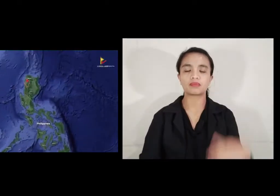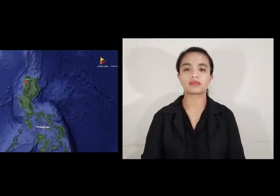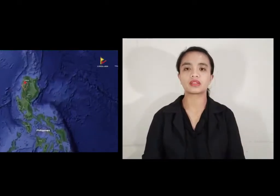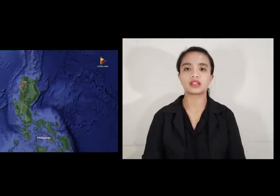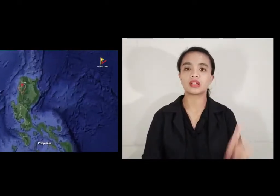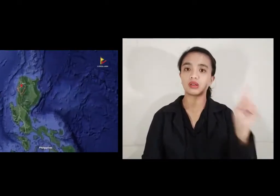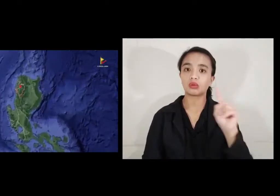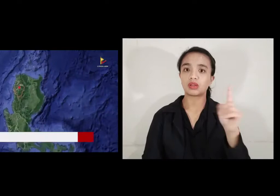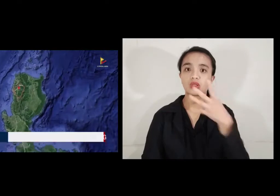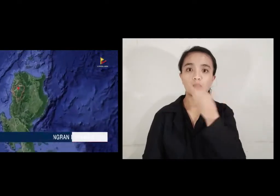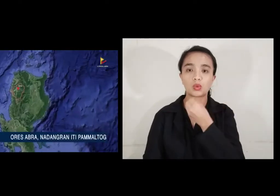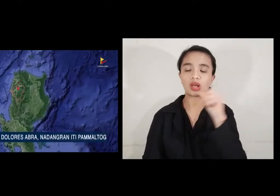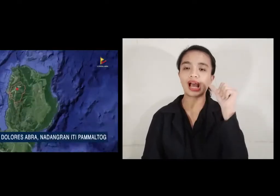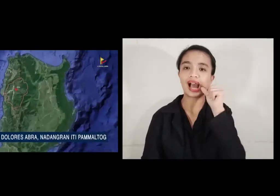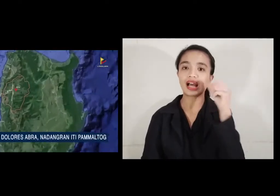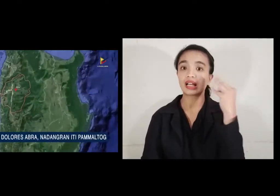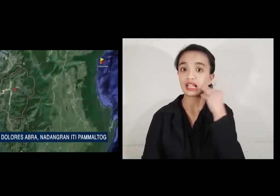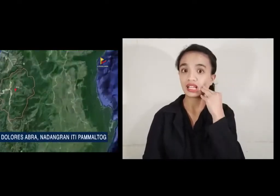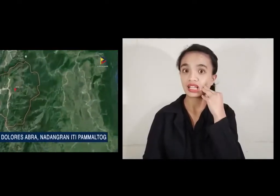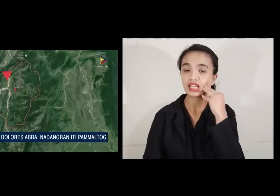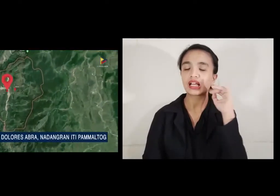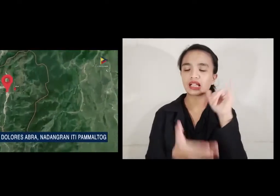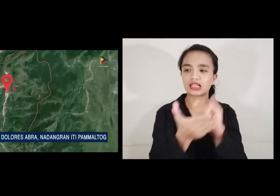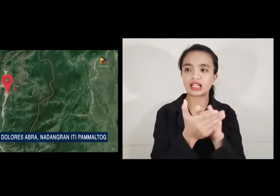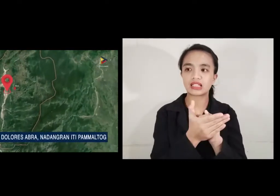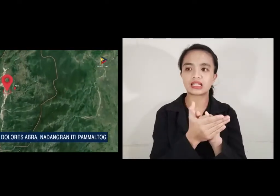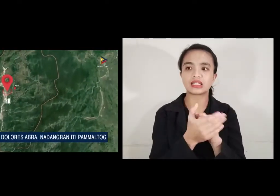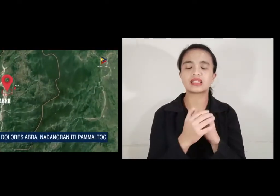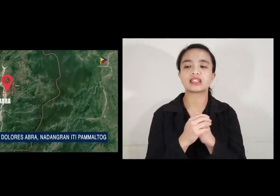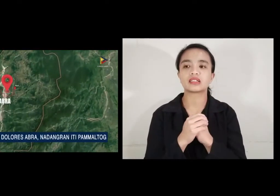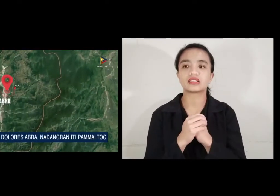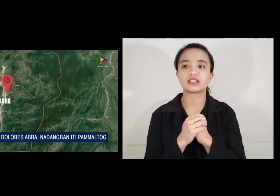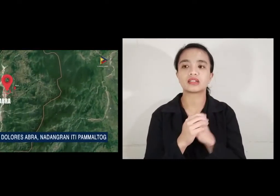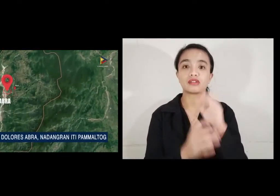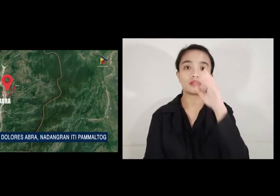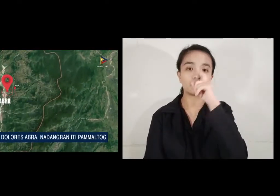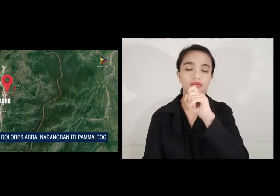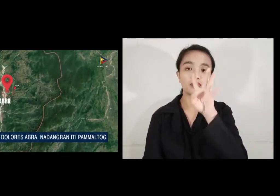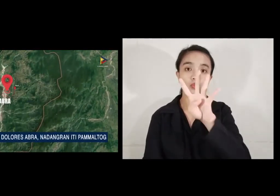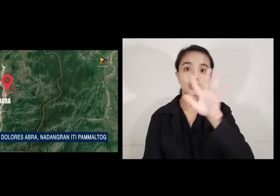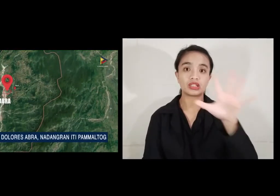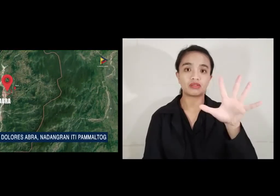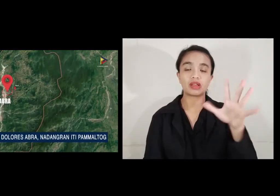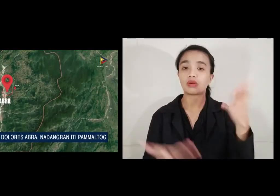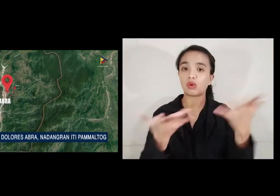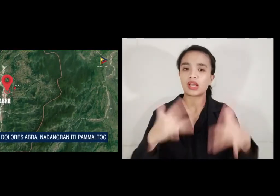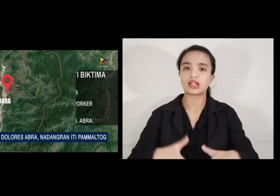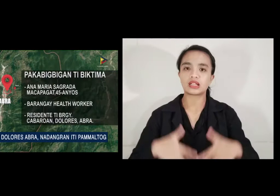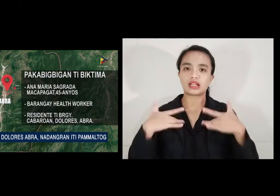ti biktima nga ni Ana Maria Sagrada Makapagat, 45